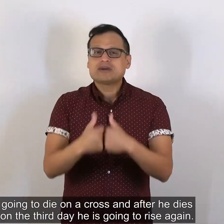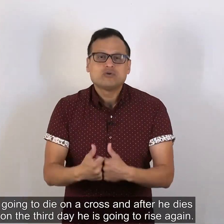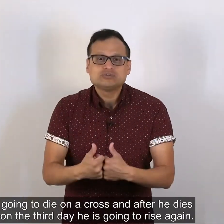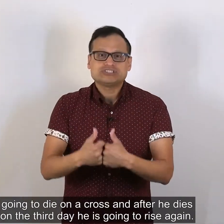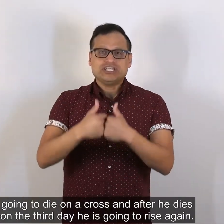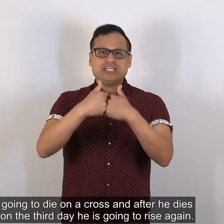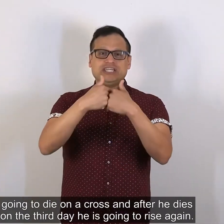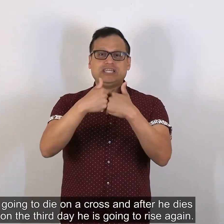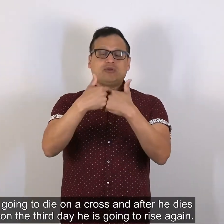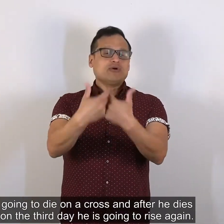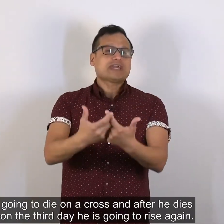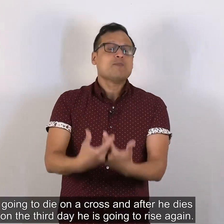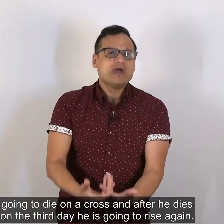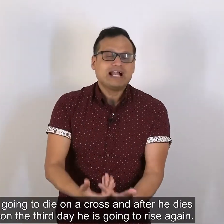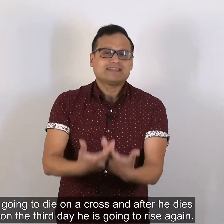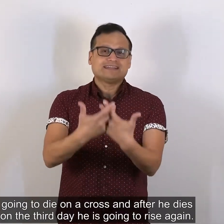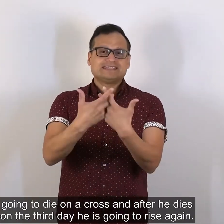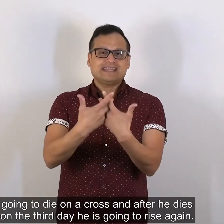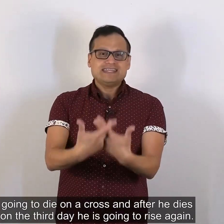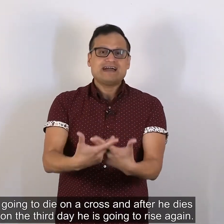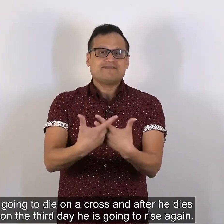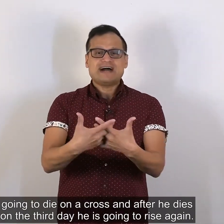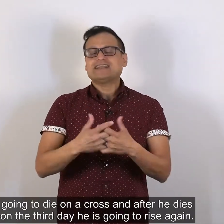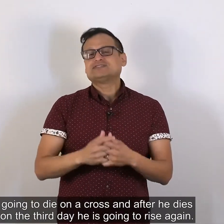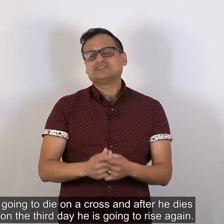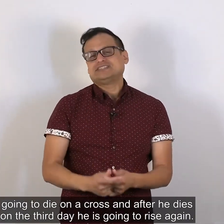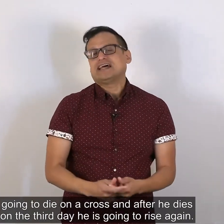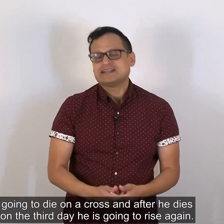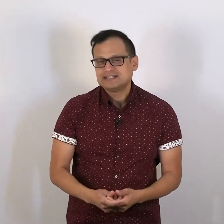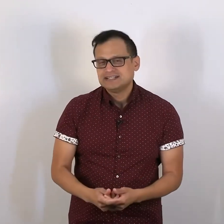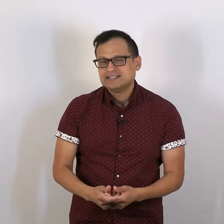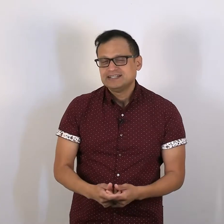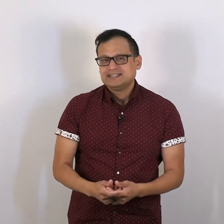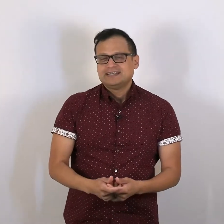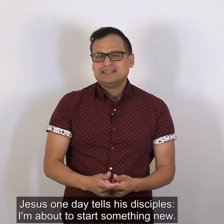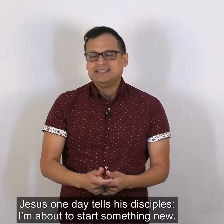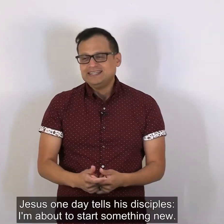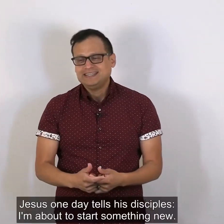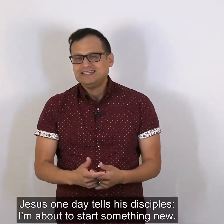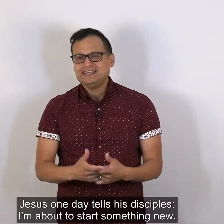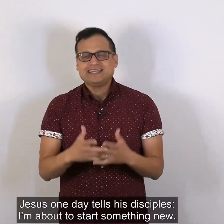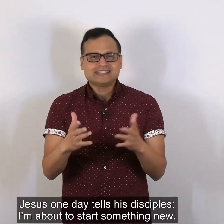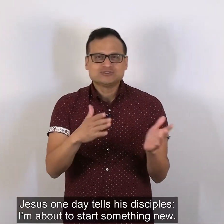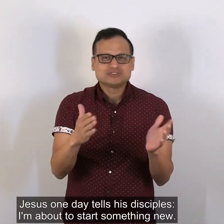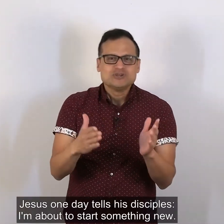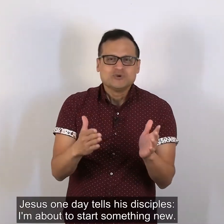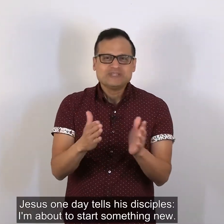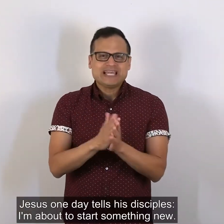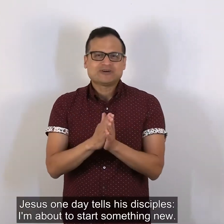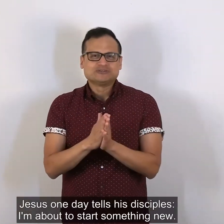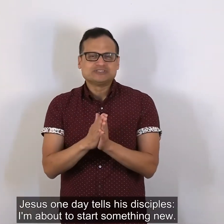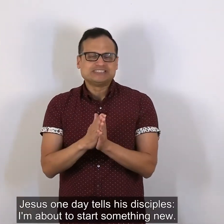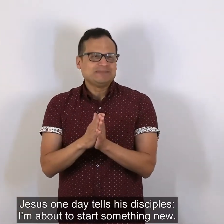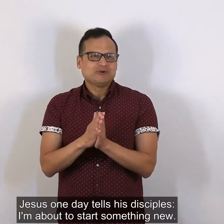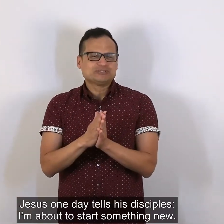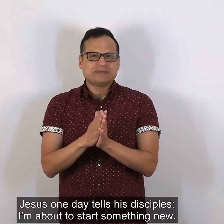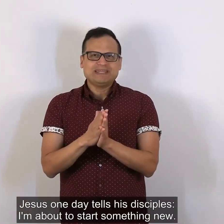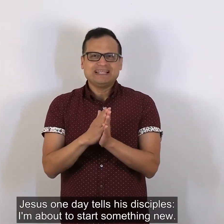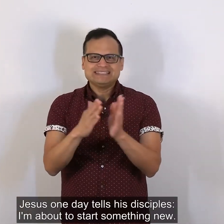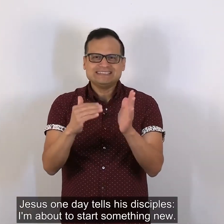cruz y luego de que muera, al tercer día va a resucitar. Y Jesús un día con sus discípulos también les dice,